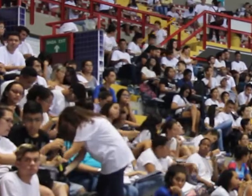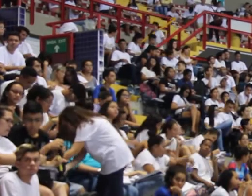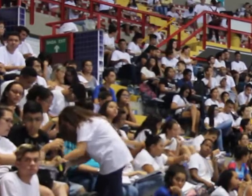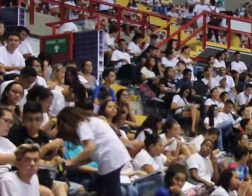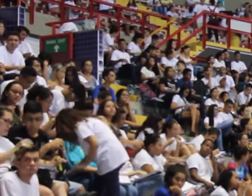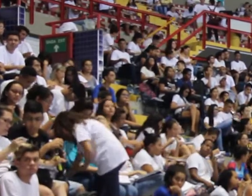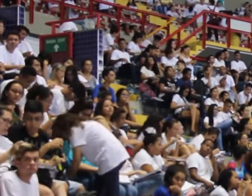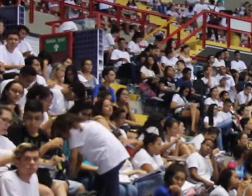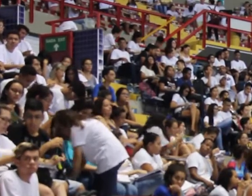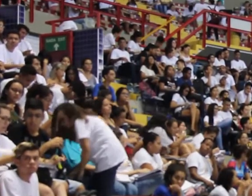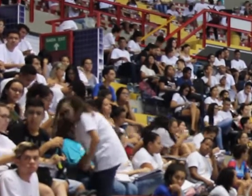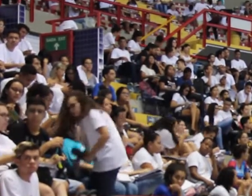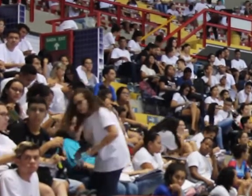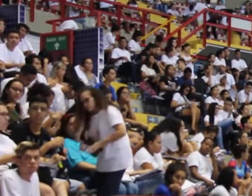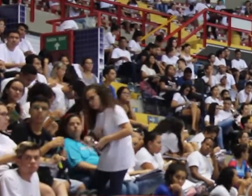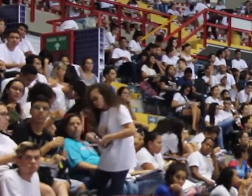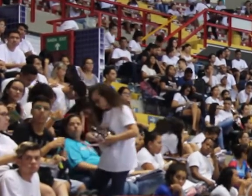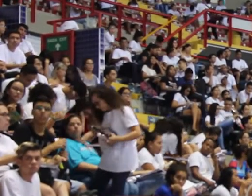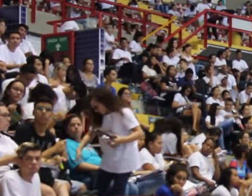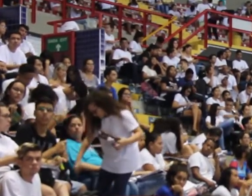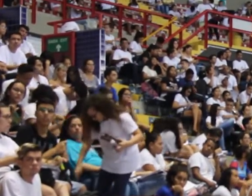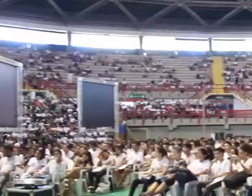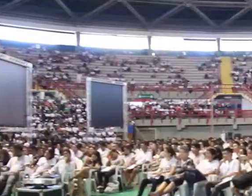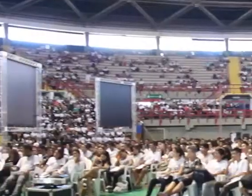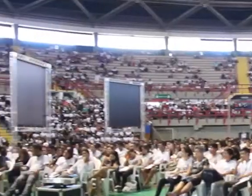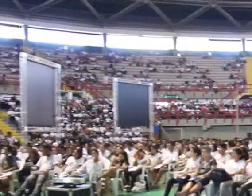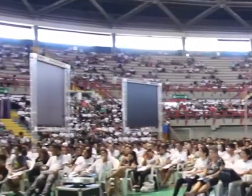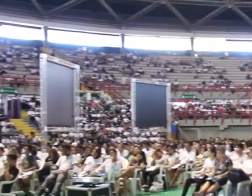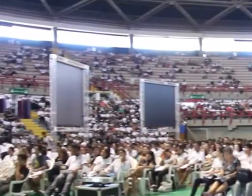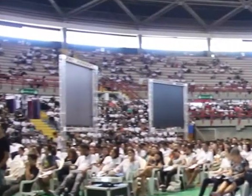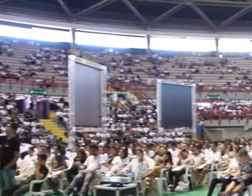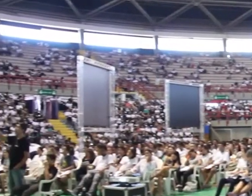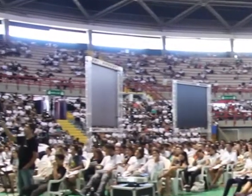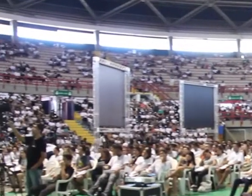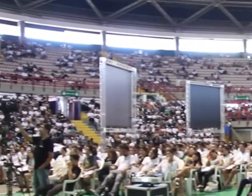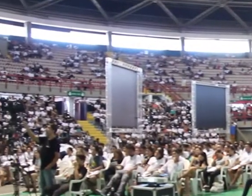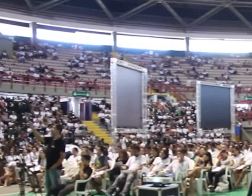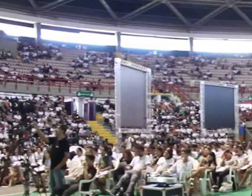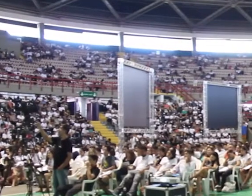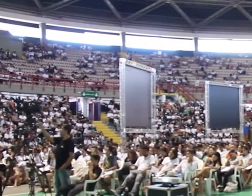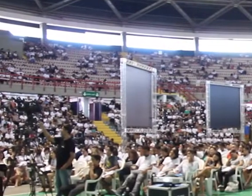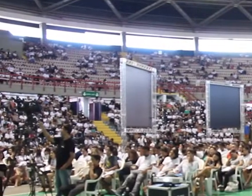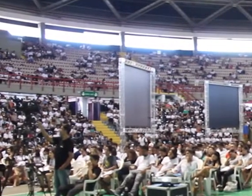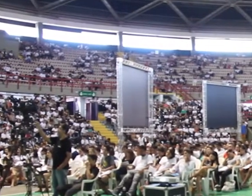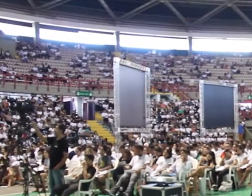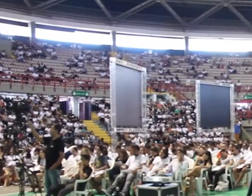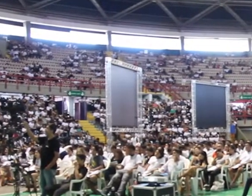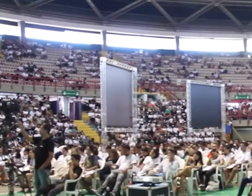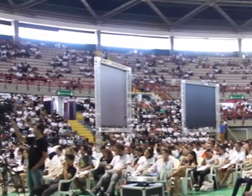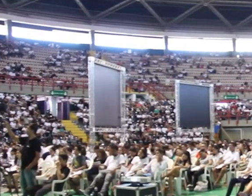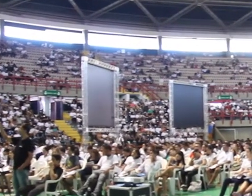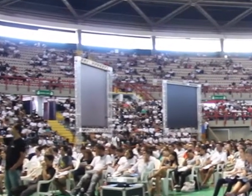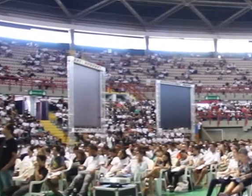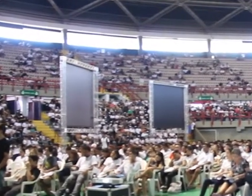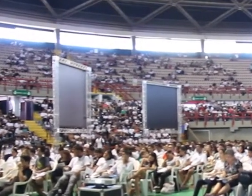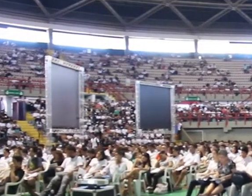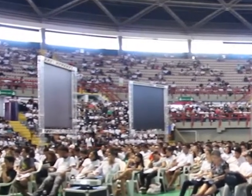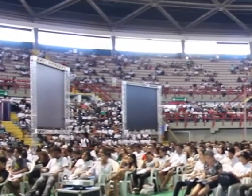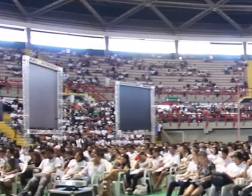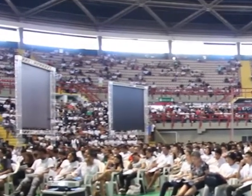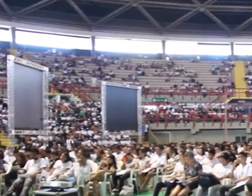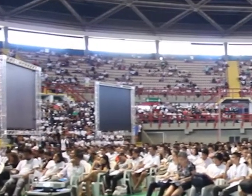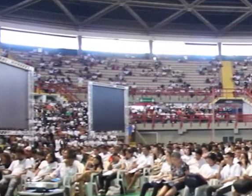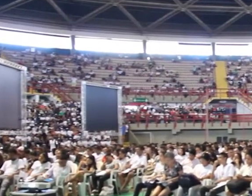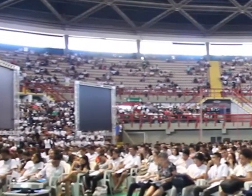Depende do feudo. Vai ter feudo que não tem esse espaço urbano. Então a resposta, qual é o item B? B de